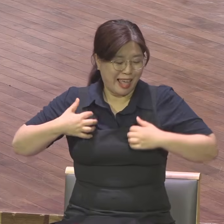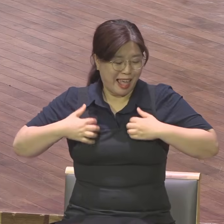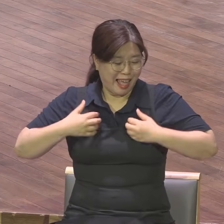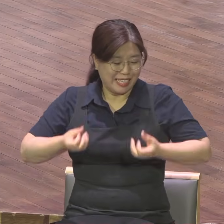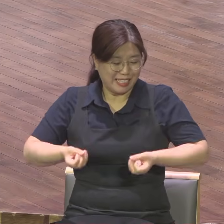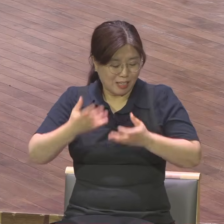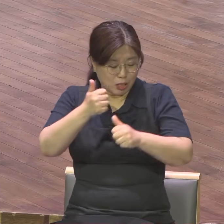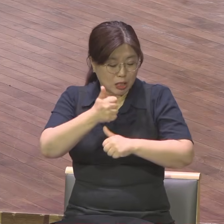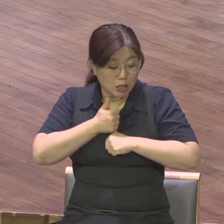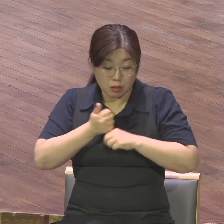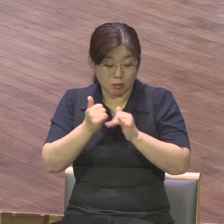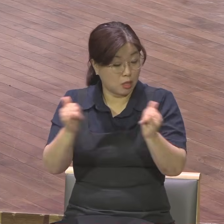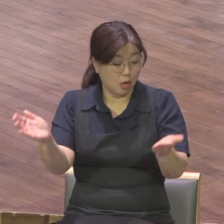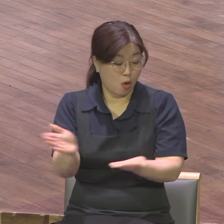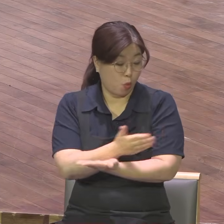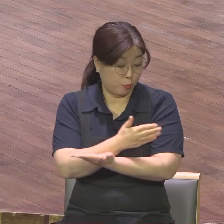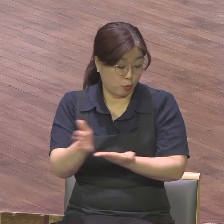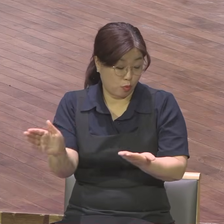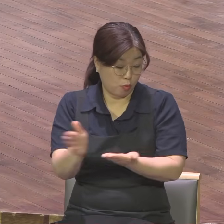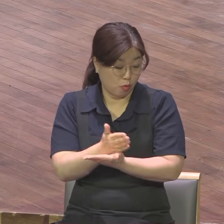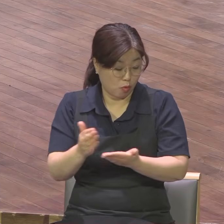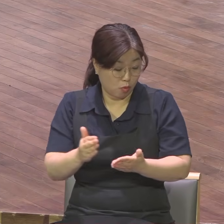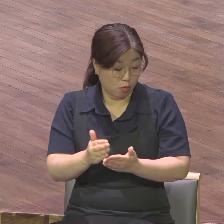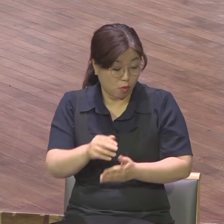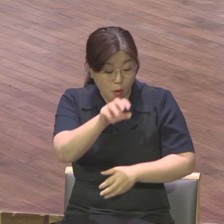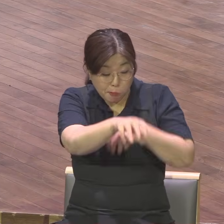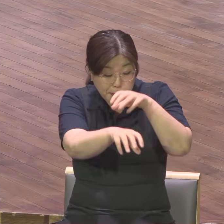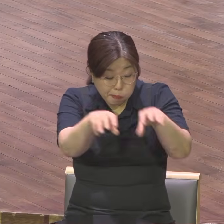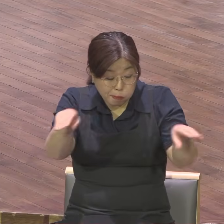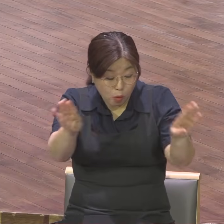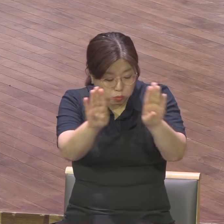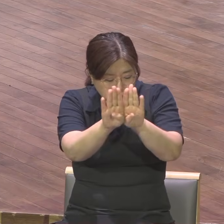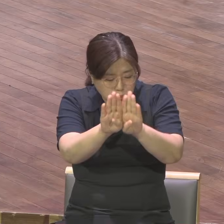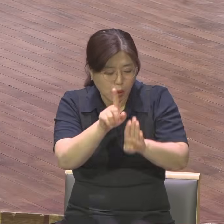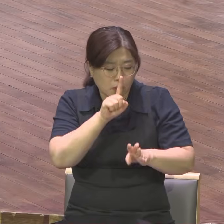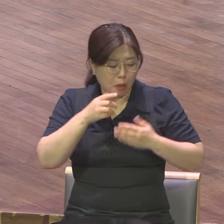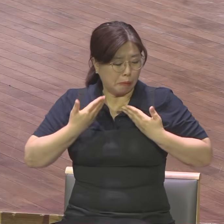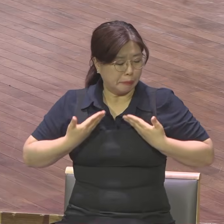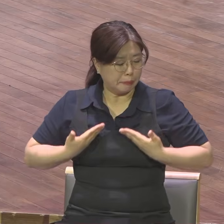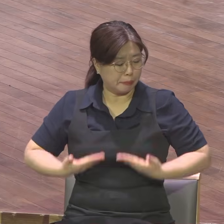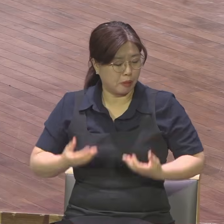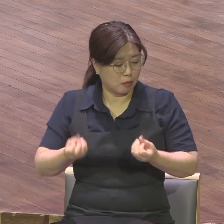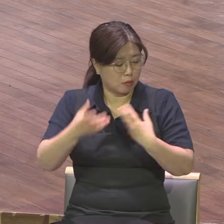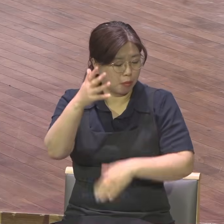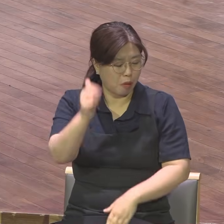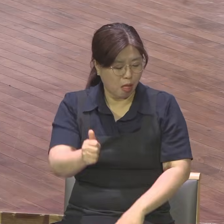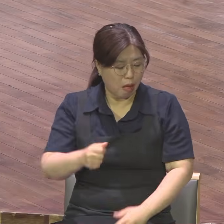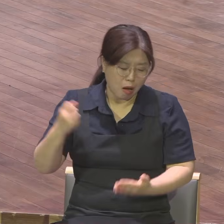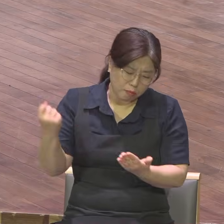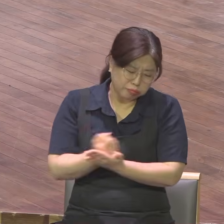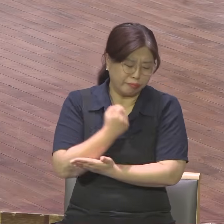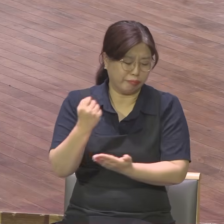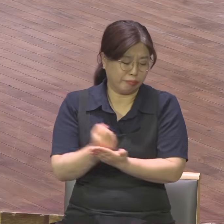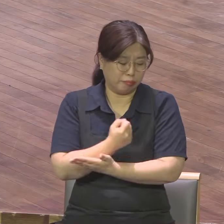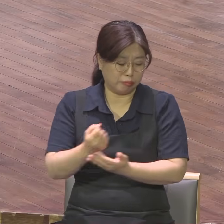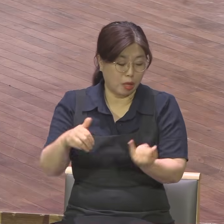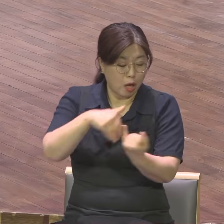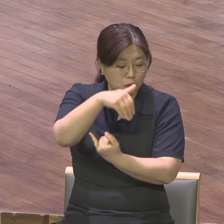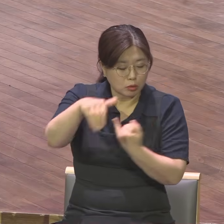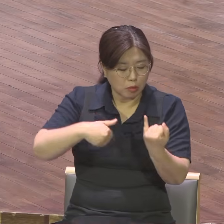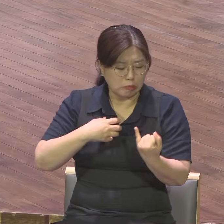지키려 나아가는 사람이 없음이로다. 모든 성문들이 적막하여 제사장들이 탄식하며